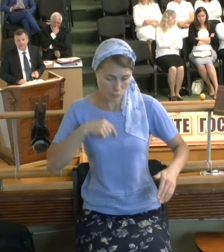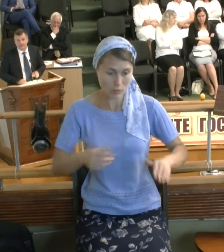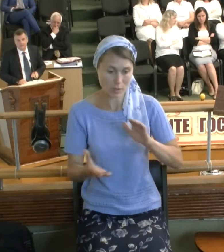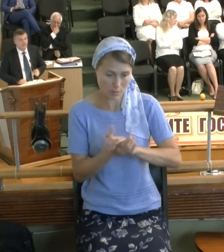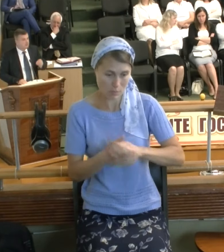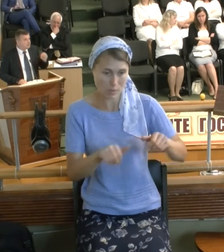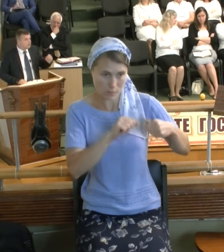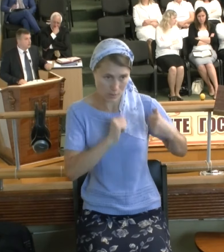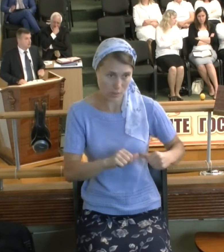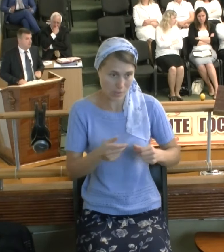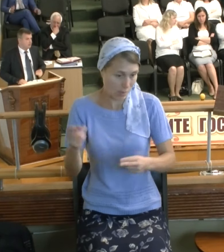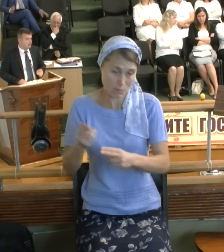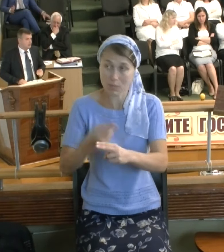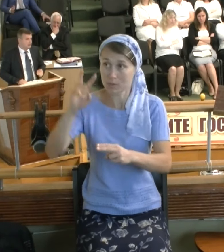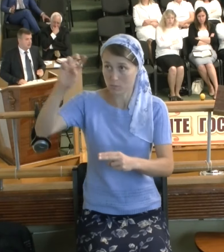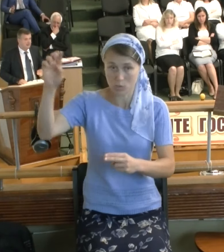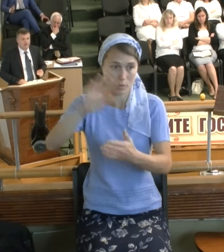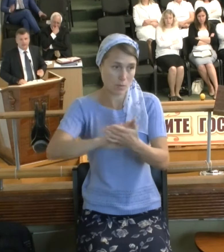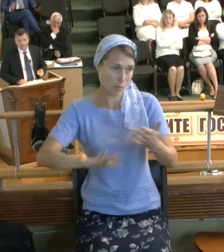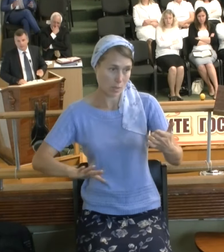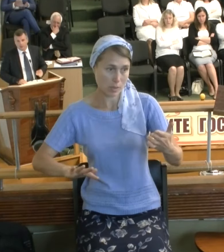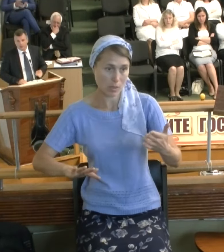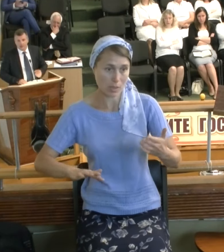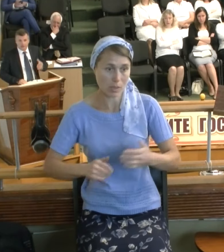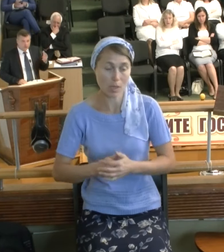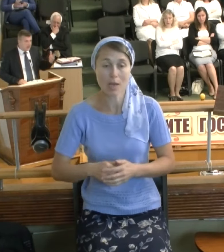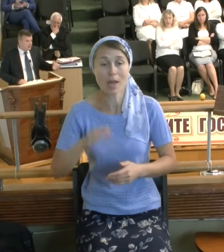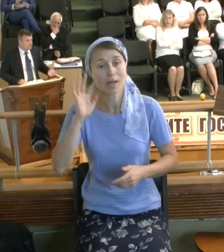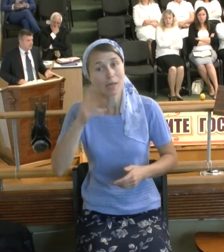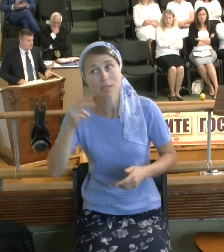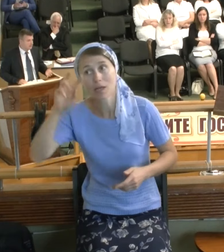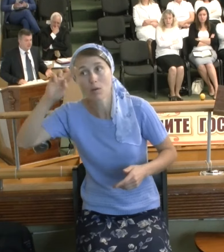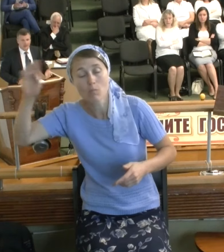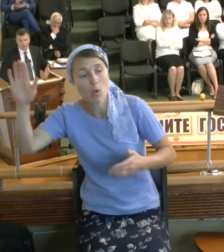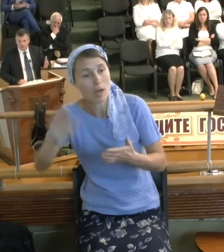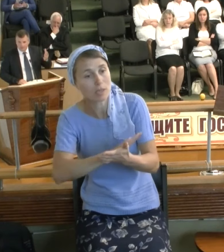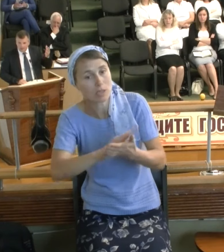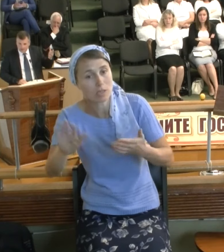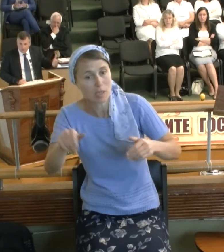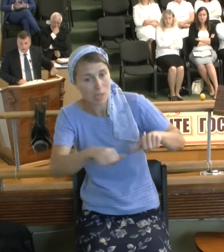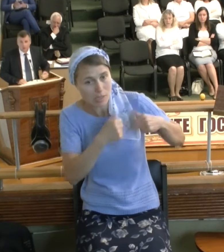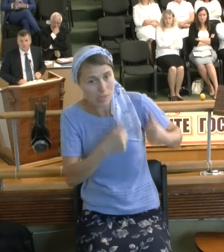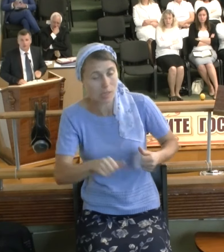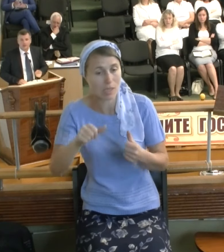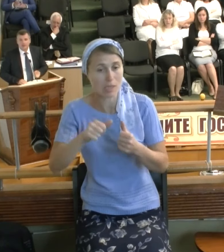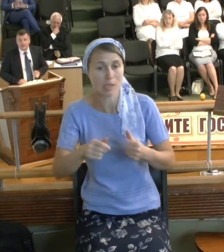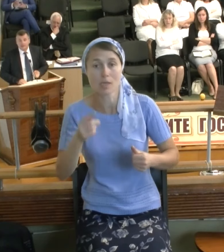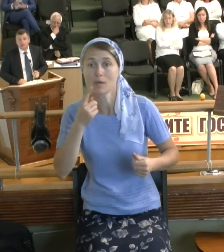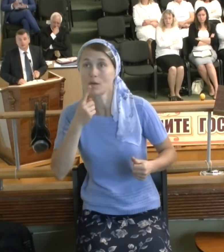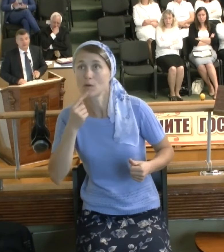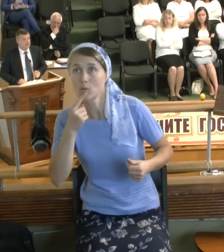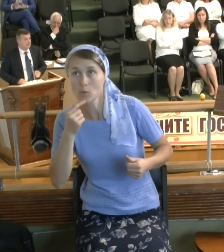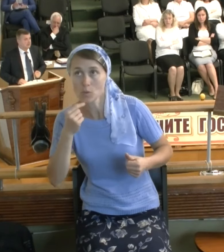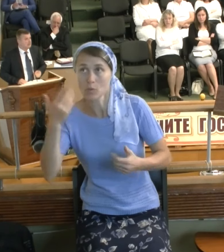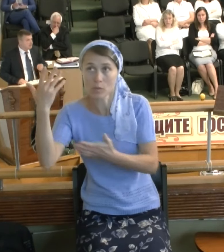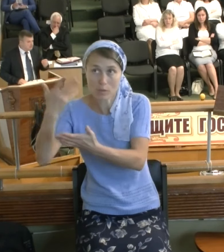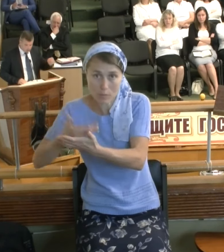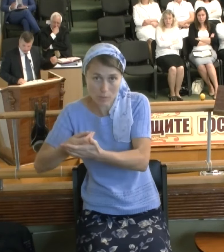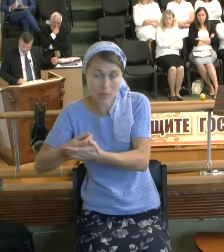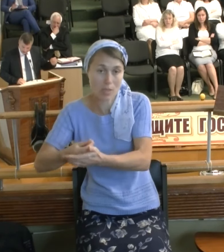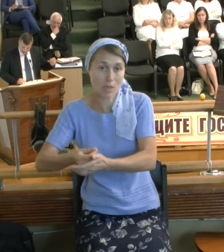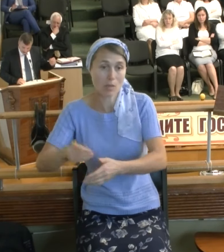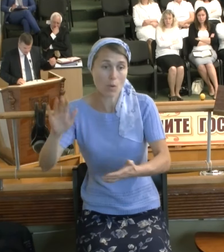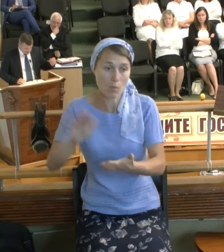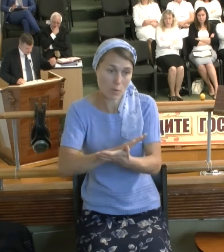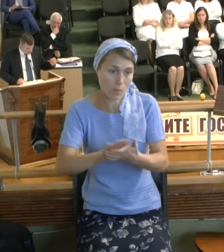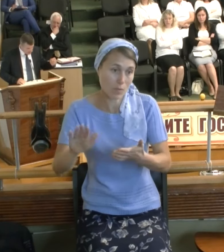в сердце без Божьего прощения. Когда Бог очищает сердце, когда Он омывает его кровью Иисуса Христа,